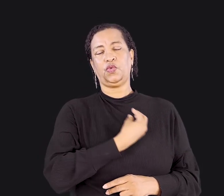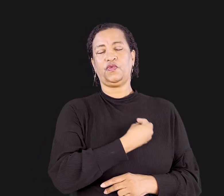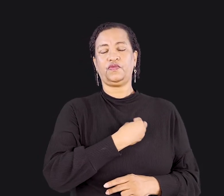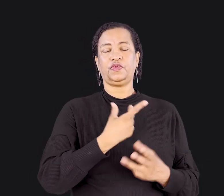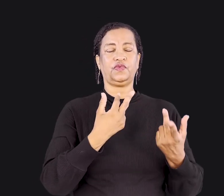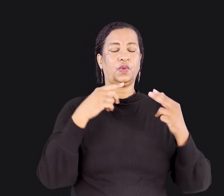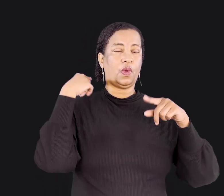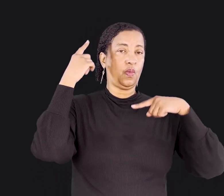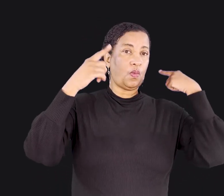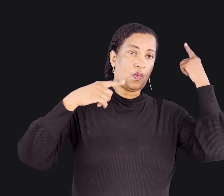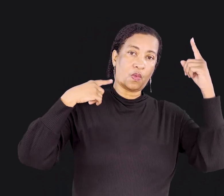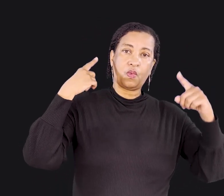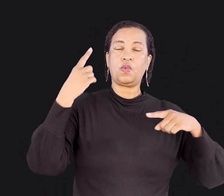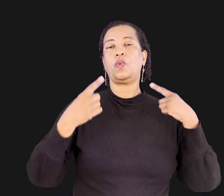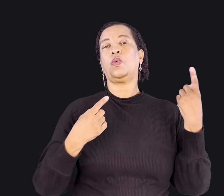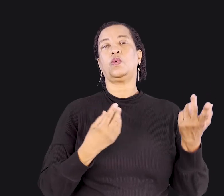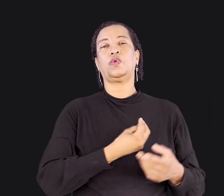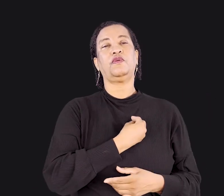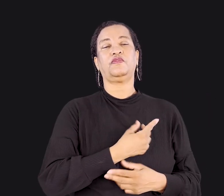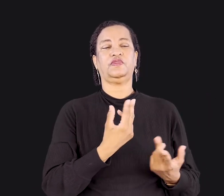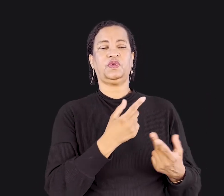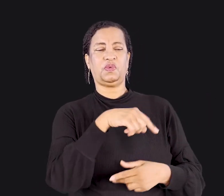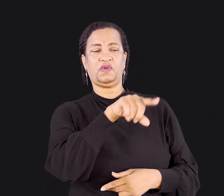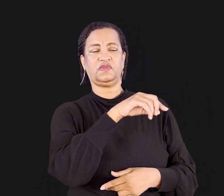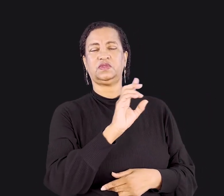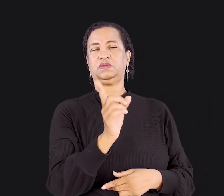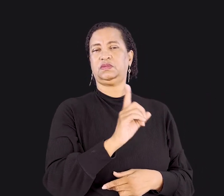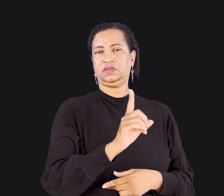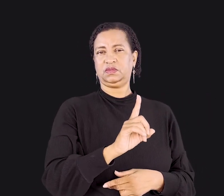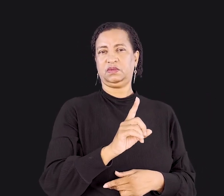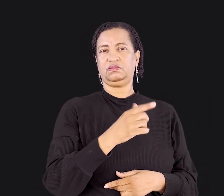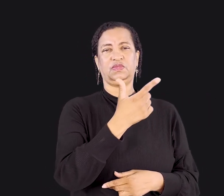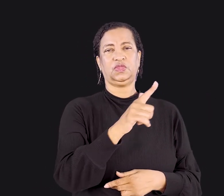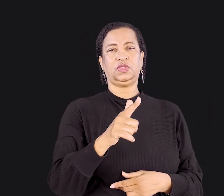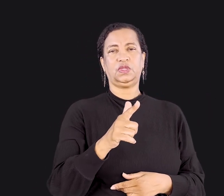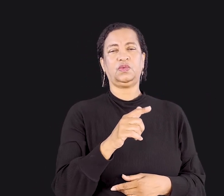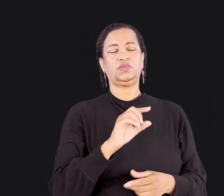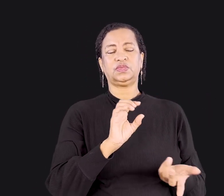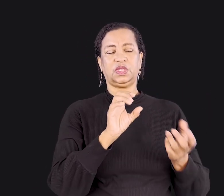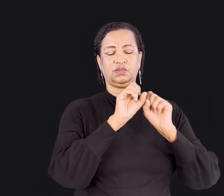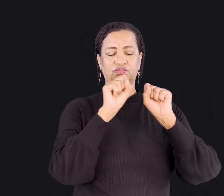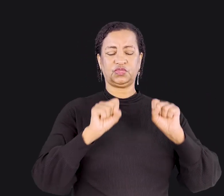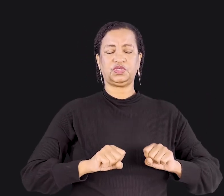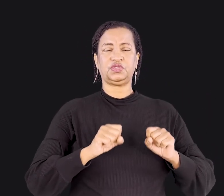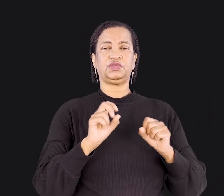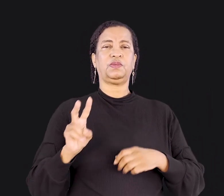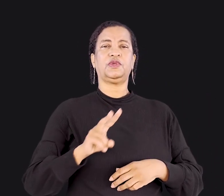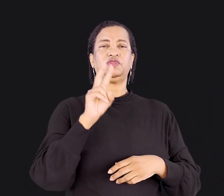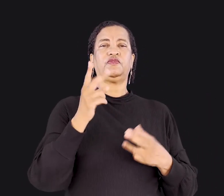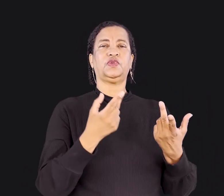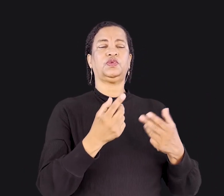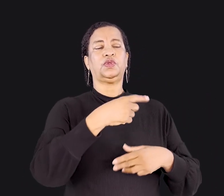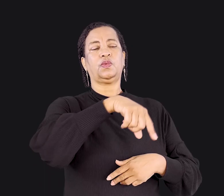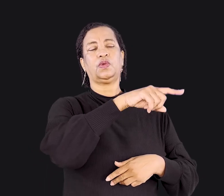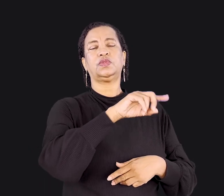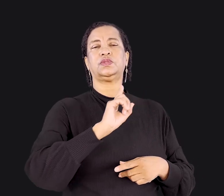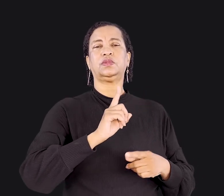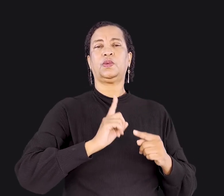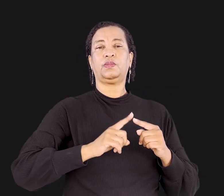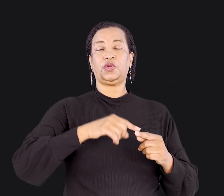Sou excêntrico. Não vivo como vocês. Não tenho o mesmo sistema de valores que vocês, porque creio nessas